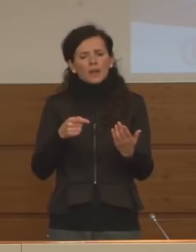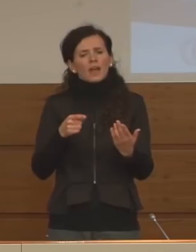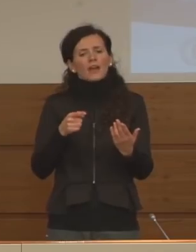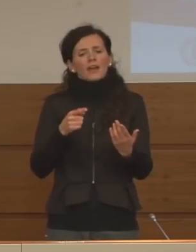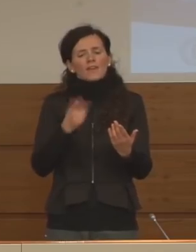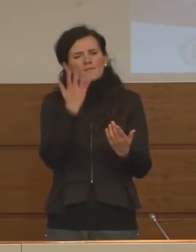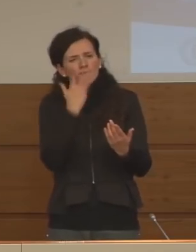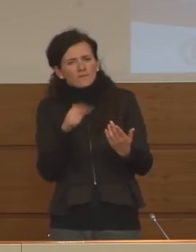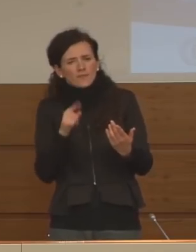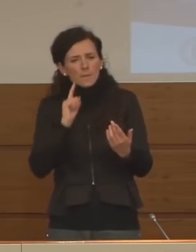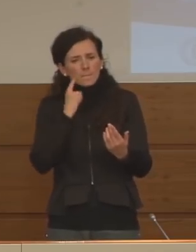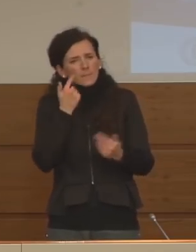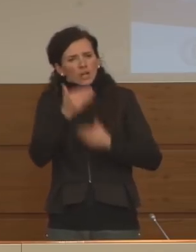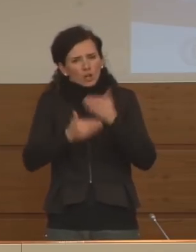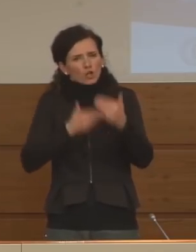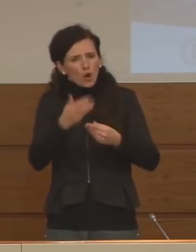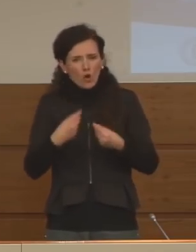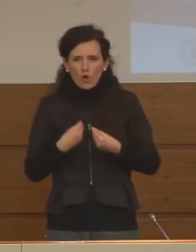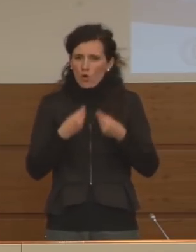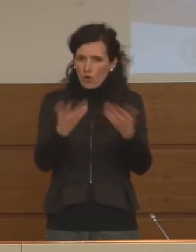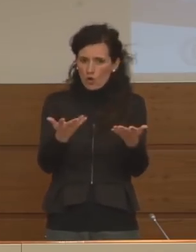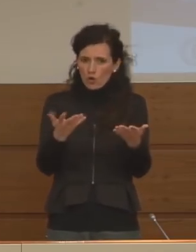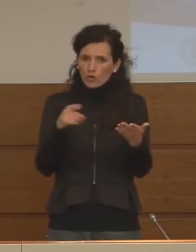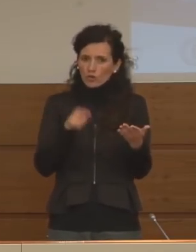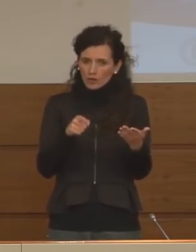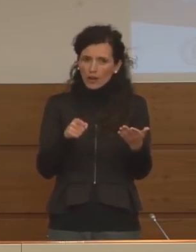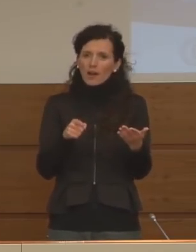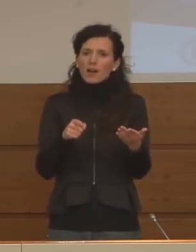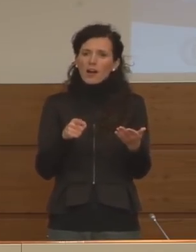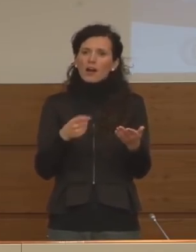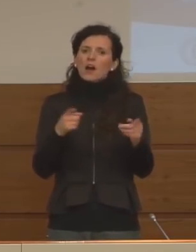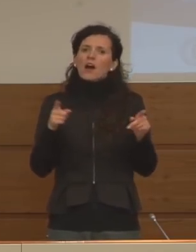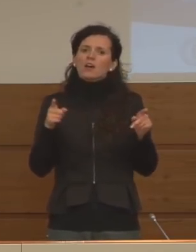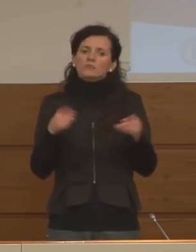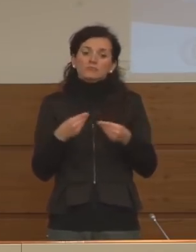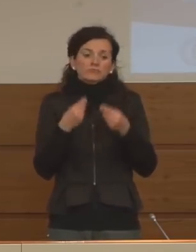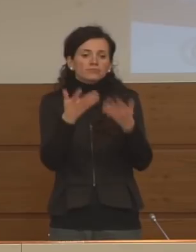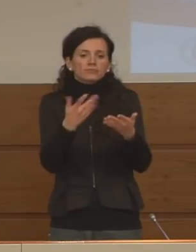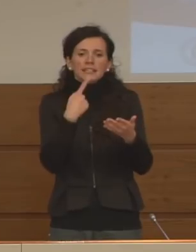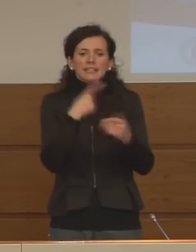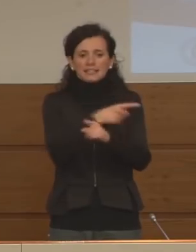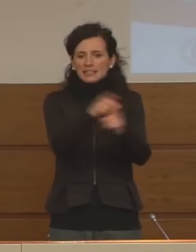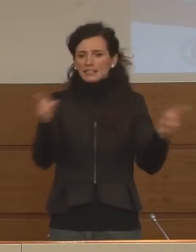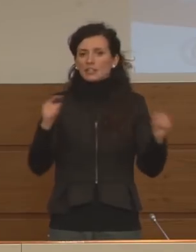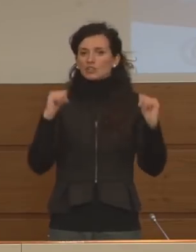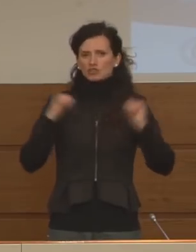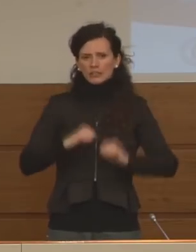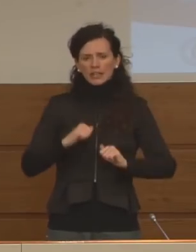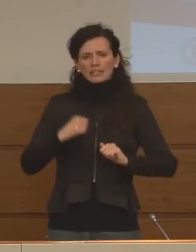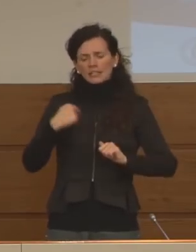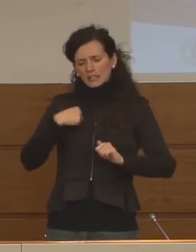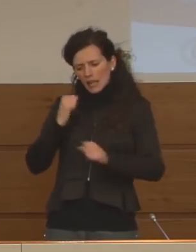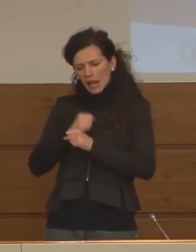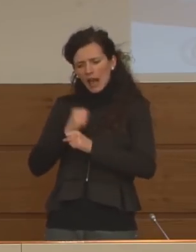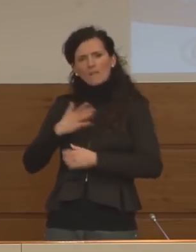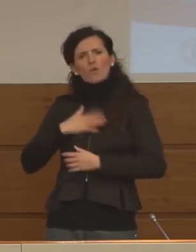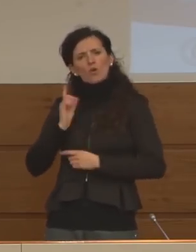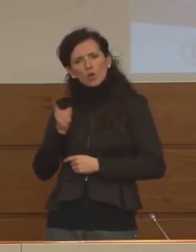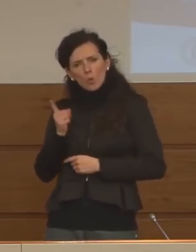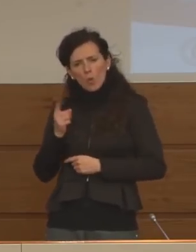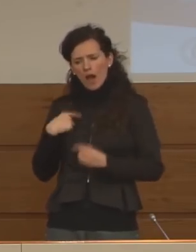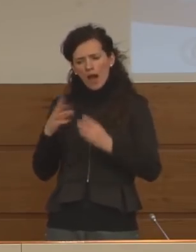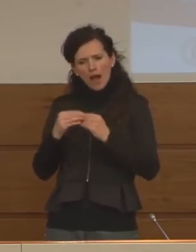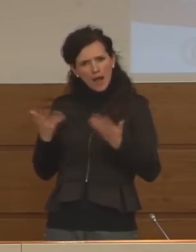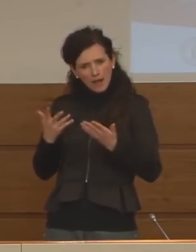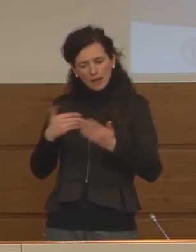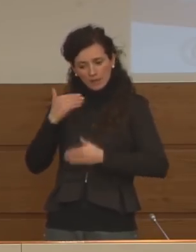dare conto come è giusto che sia tutti i cittadini di quello che andiamo facendo due volte